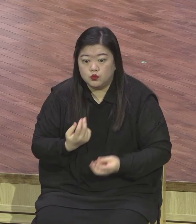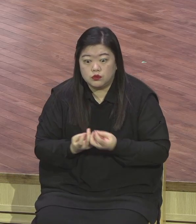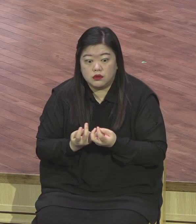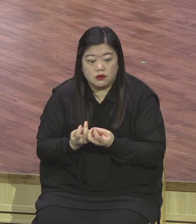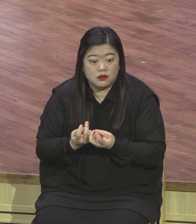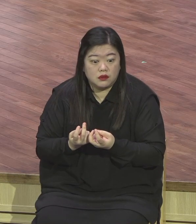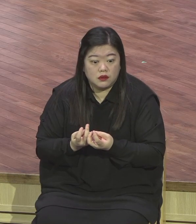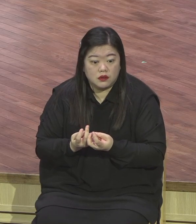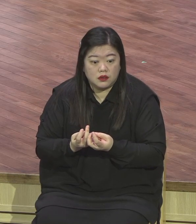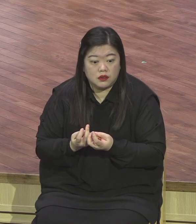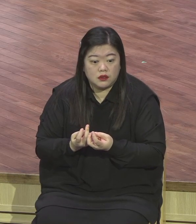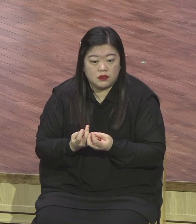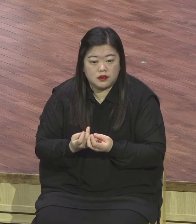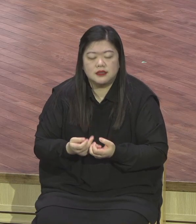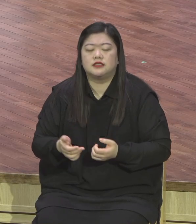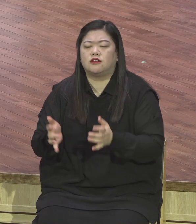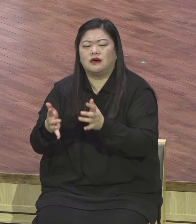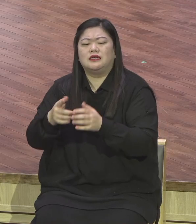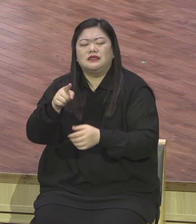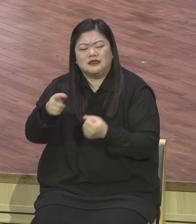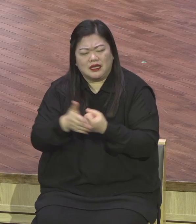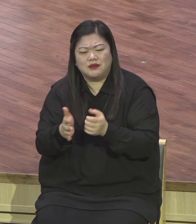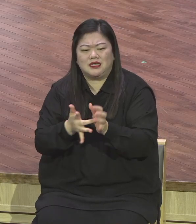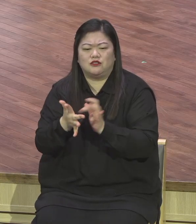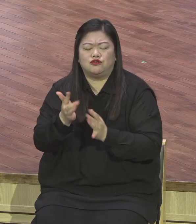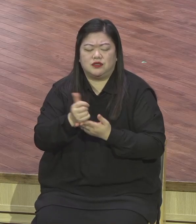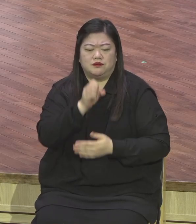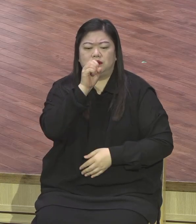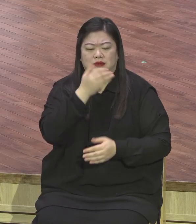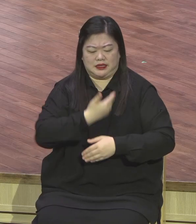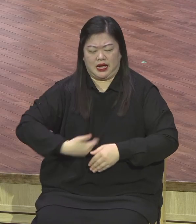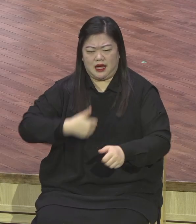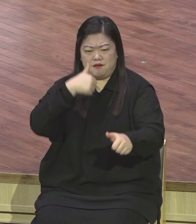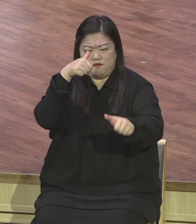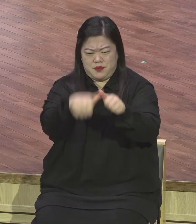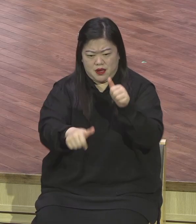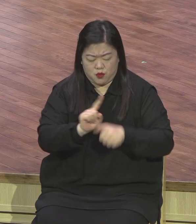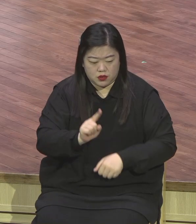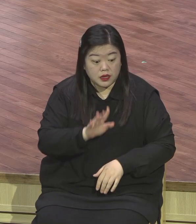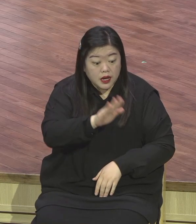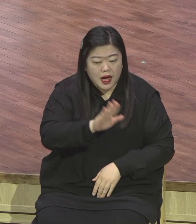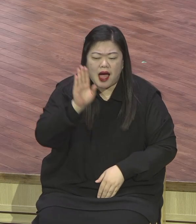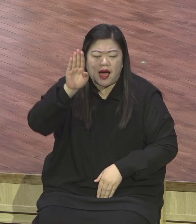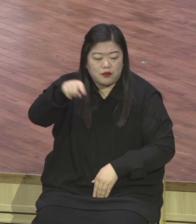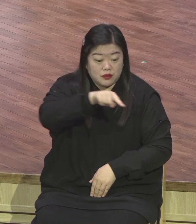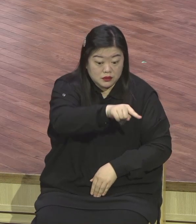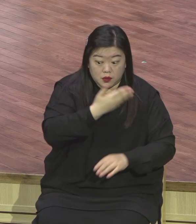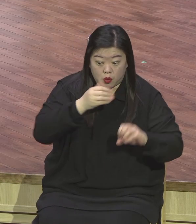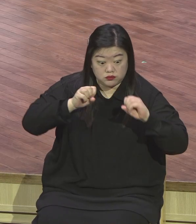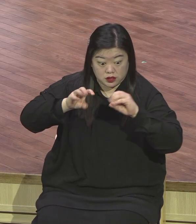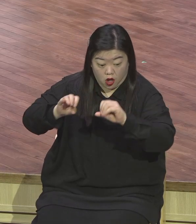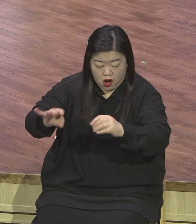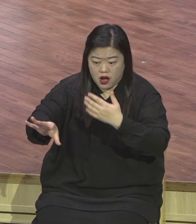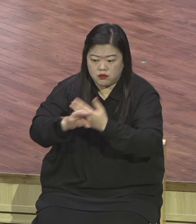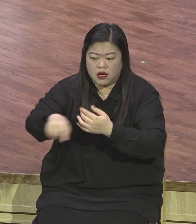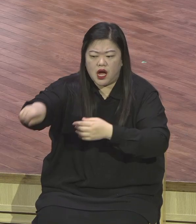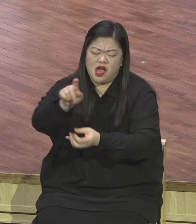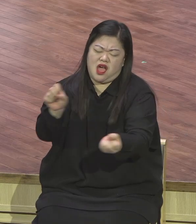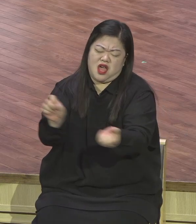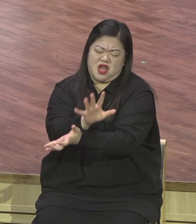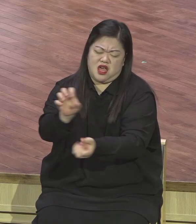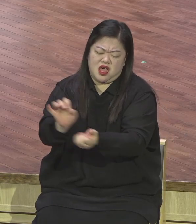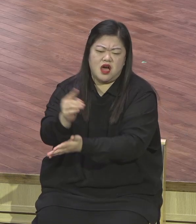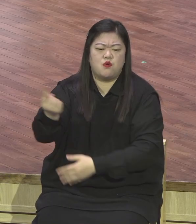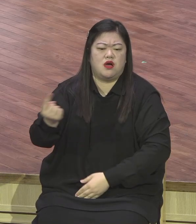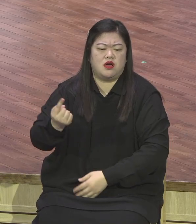실제 일어날 거니까 영적으로 대비해라 영적 대비해라 그 말씀을 지금 하고